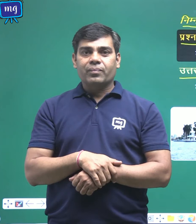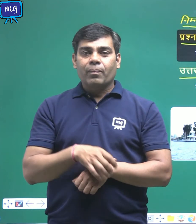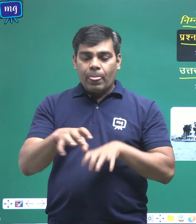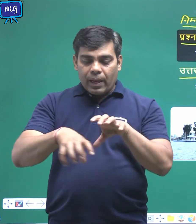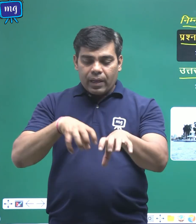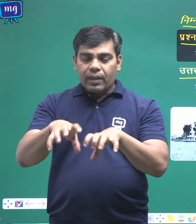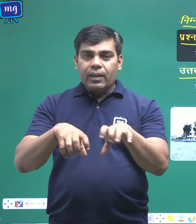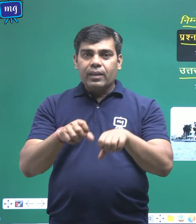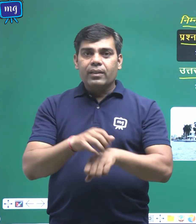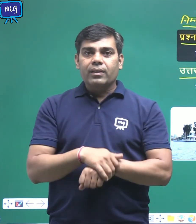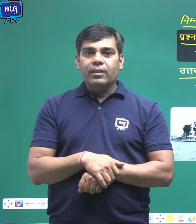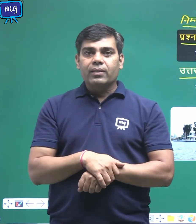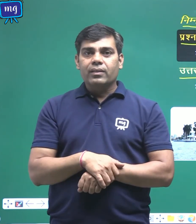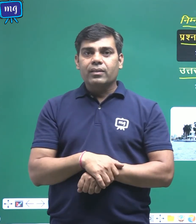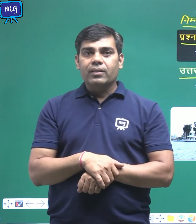नगरी